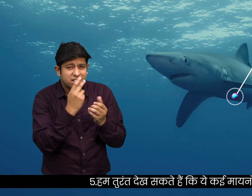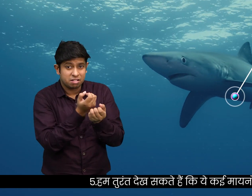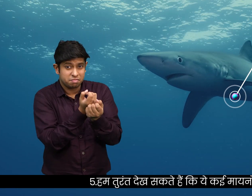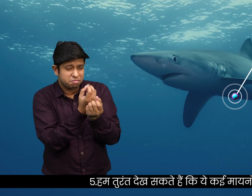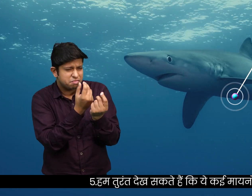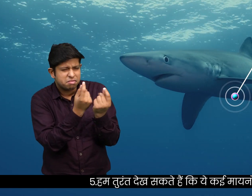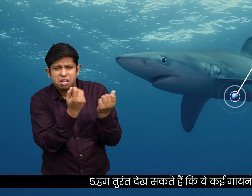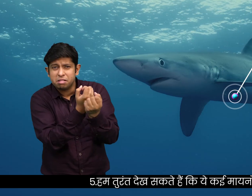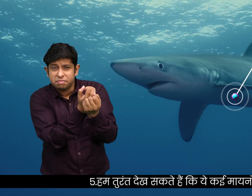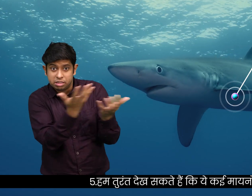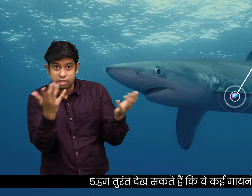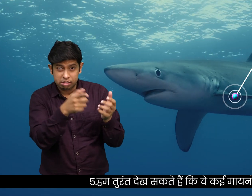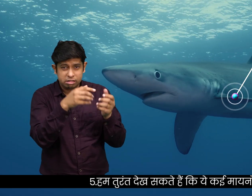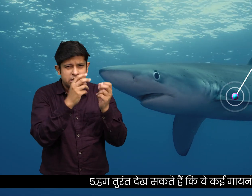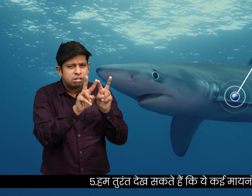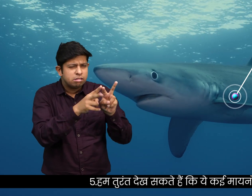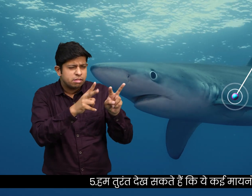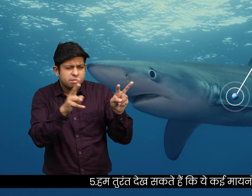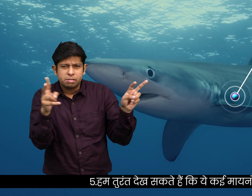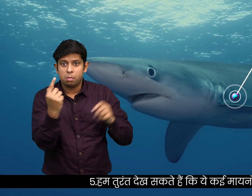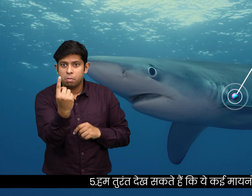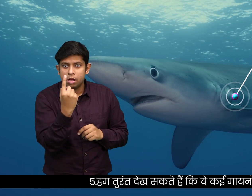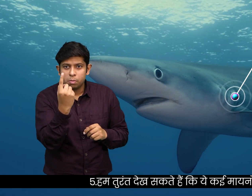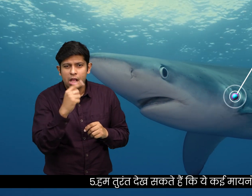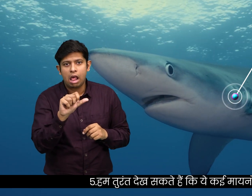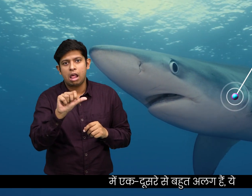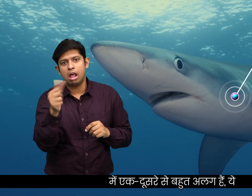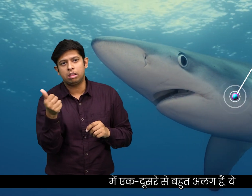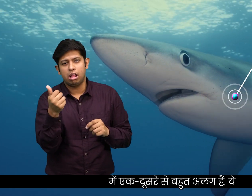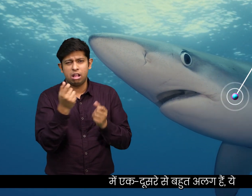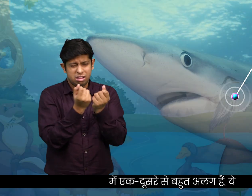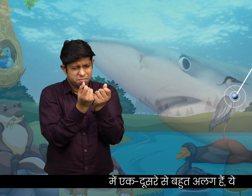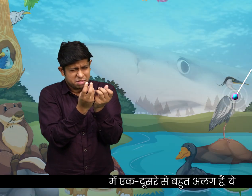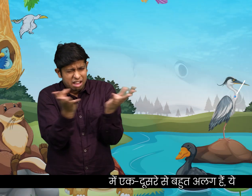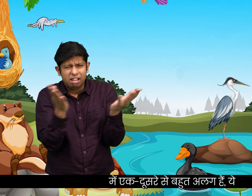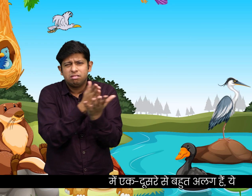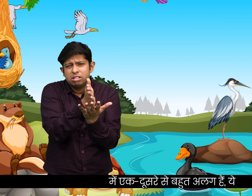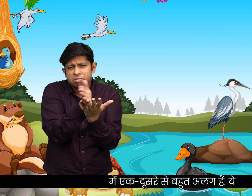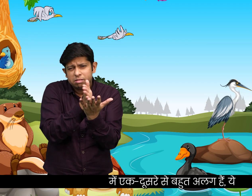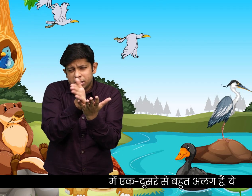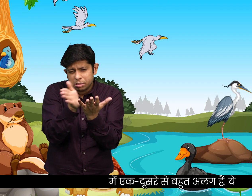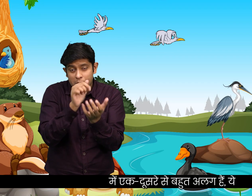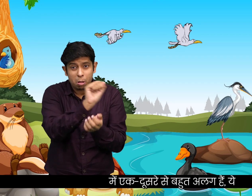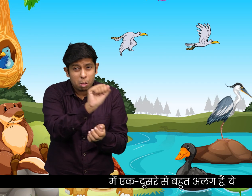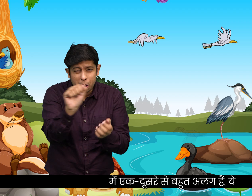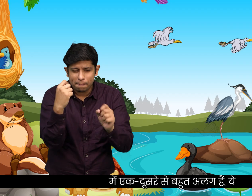पांचवा, हम तुरंत देख सकते हैं कि ये कई मायनों में एक दूसरे से बहुत अलग है। ये